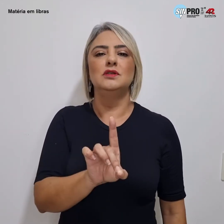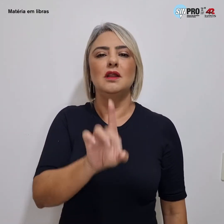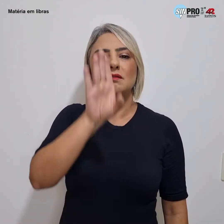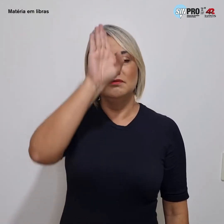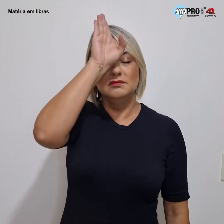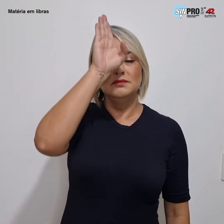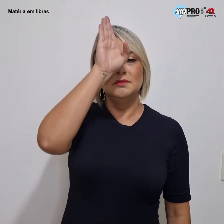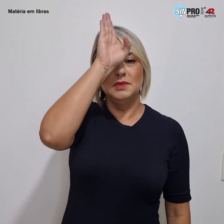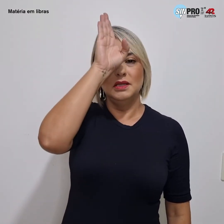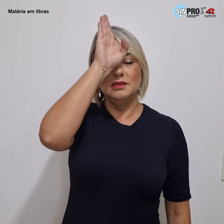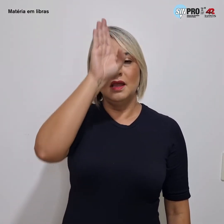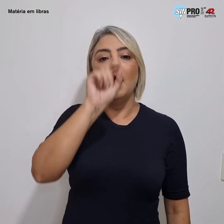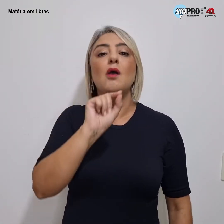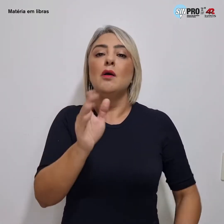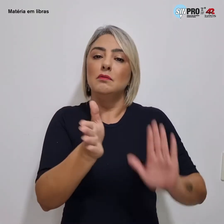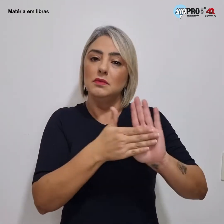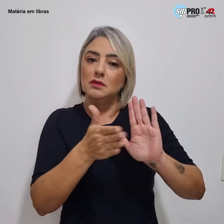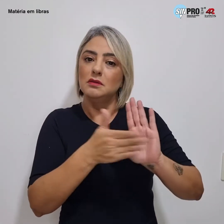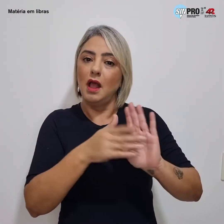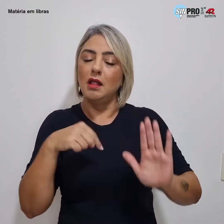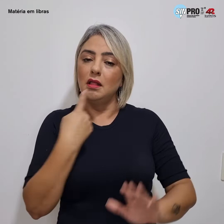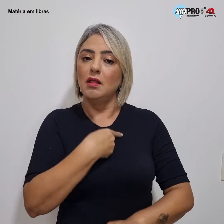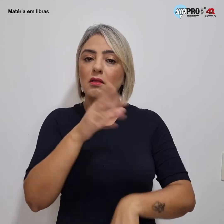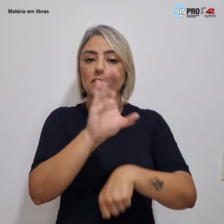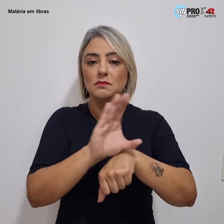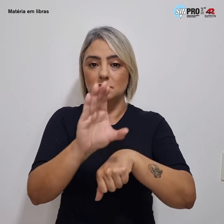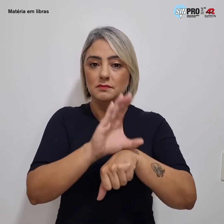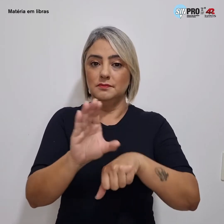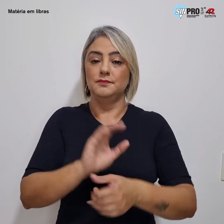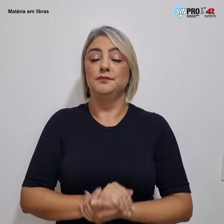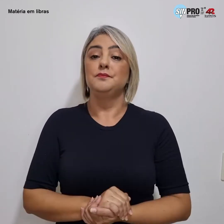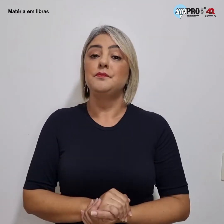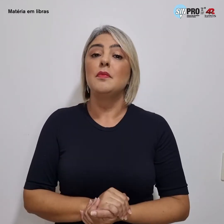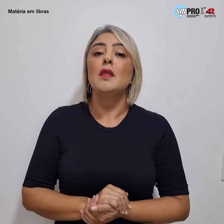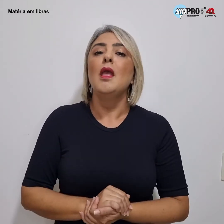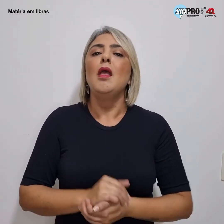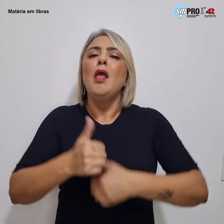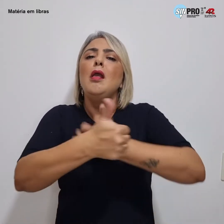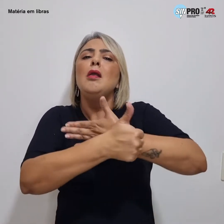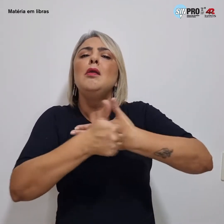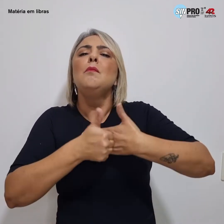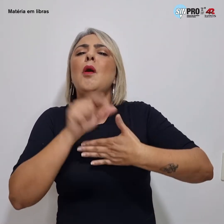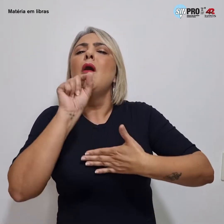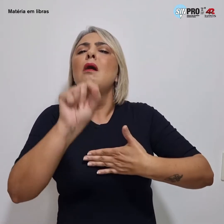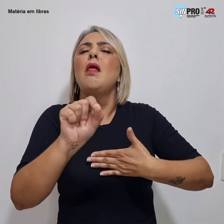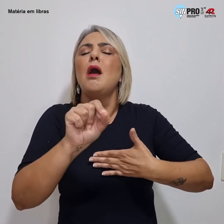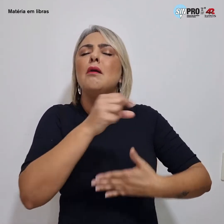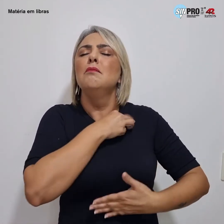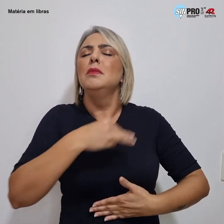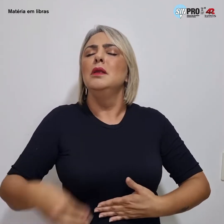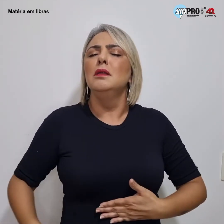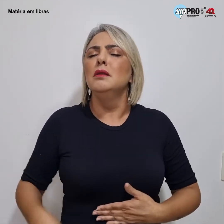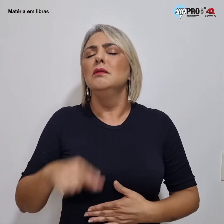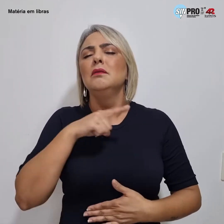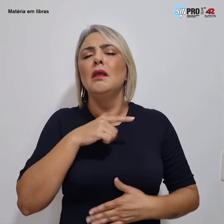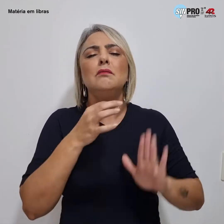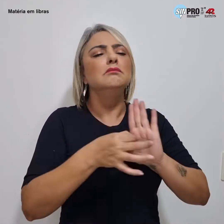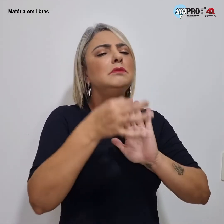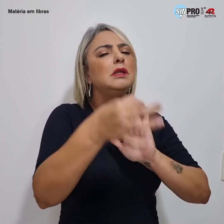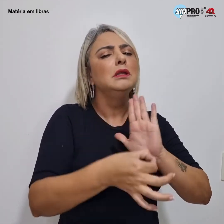direito fundamental como está na nossa Constituição. Que moral esse ministro tem para